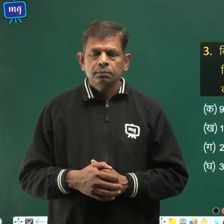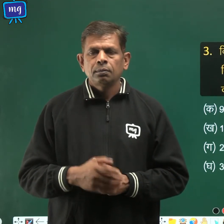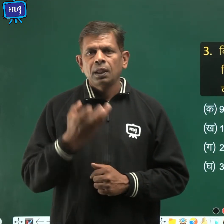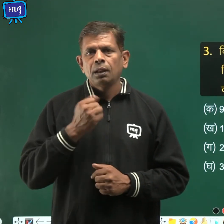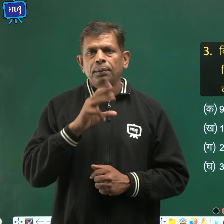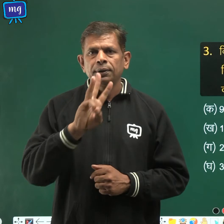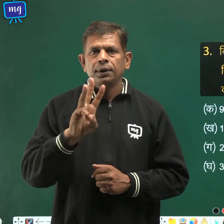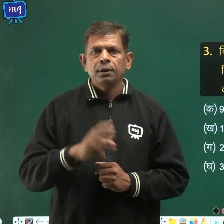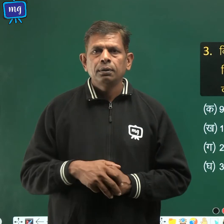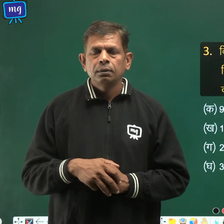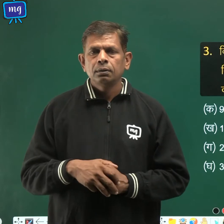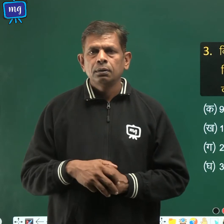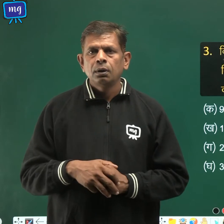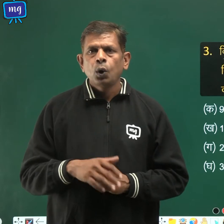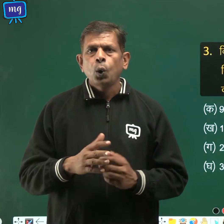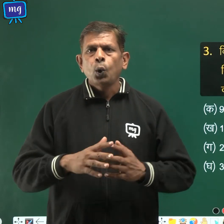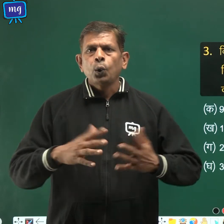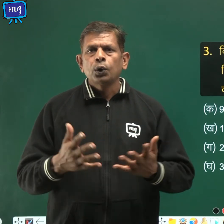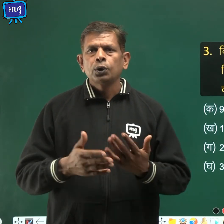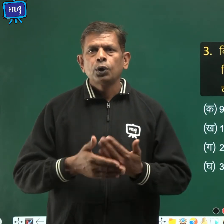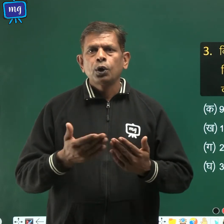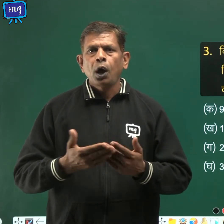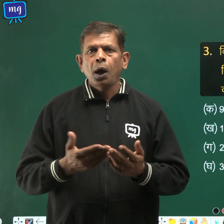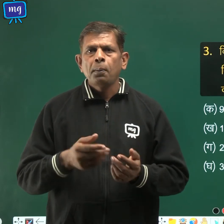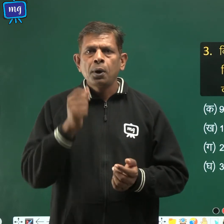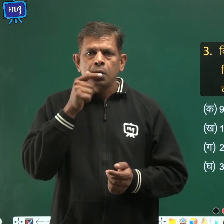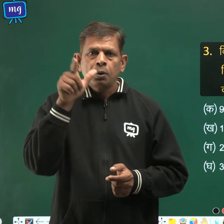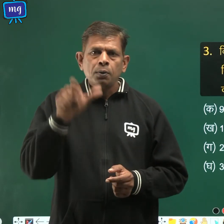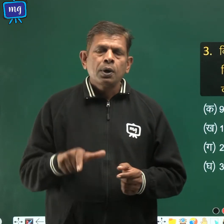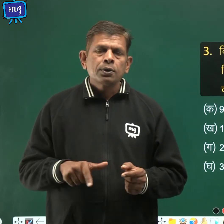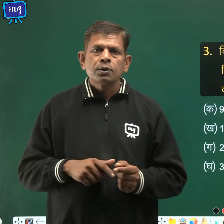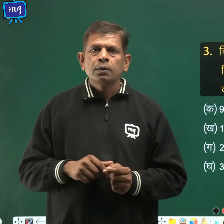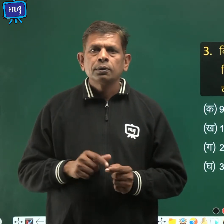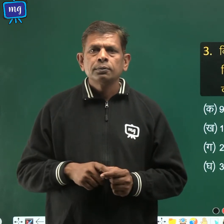नंबर 3, किसी सामान्य व्यस्त व्यक्ति की